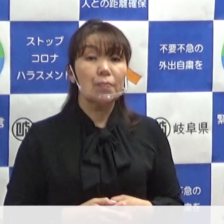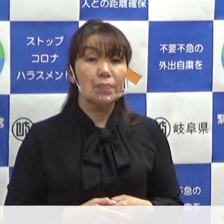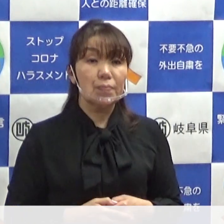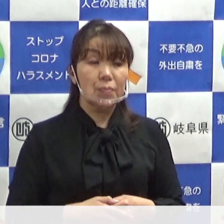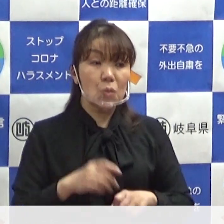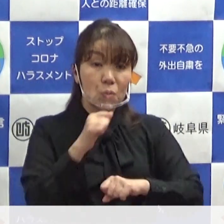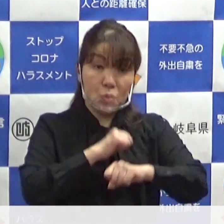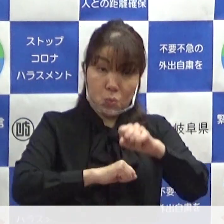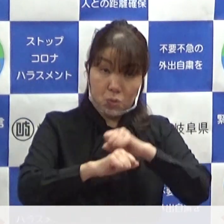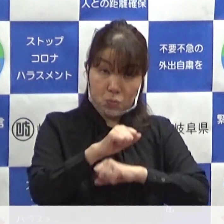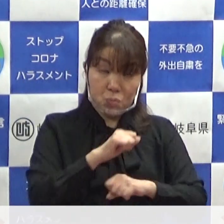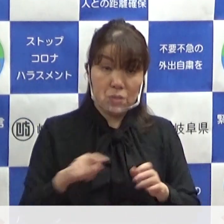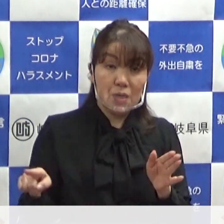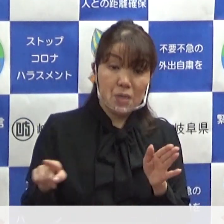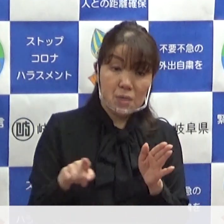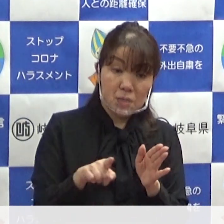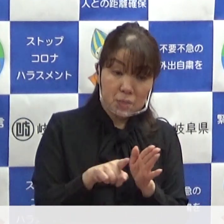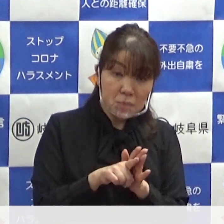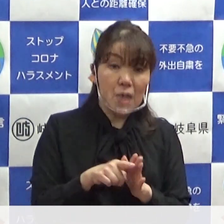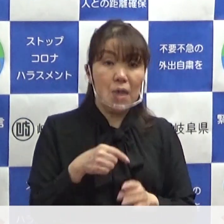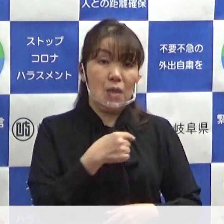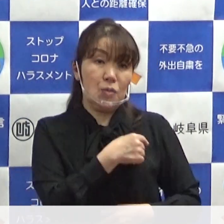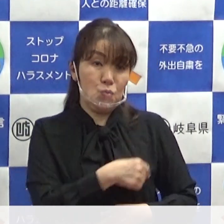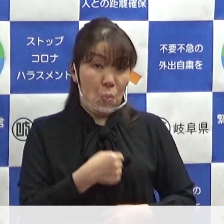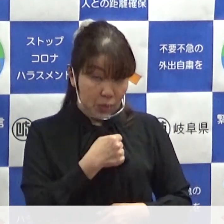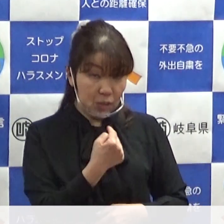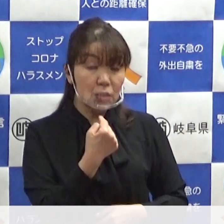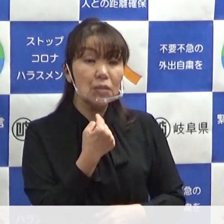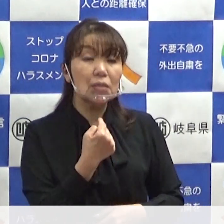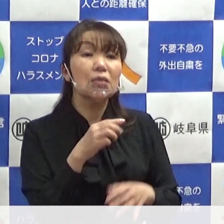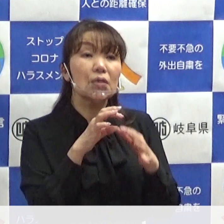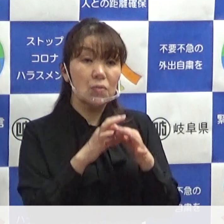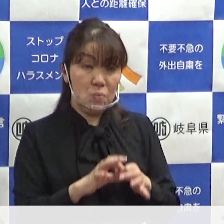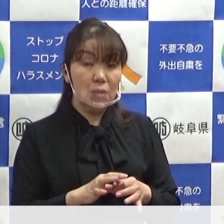取り組んできているつもりでおりますものですから、